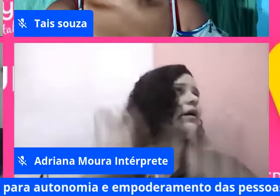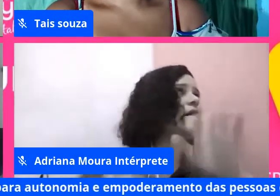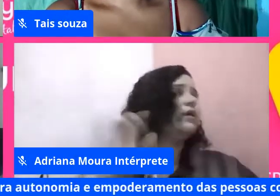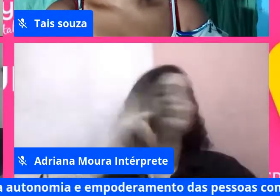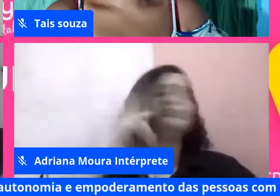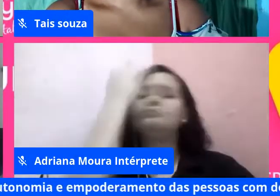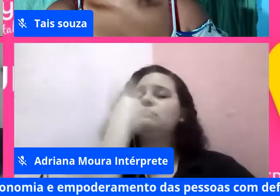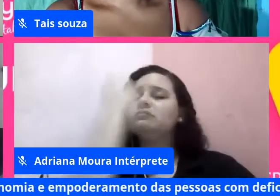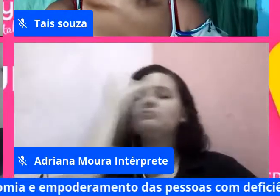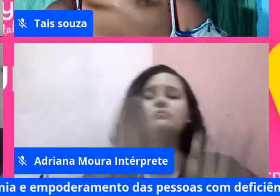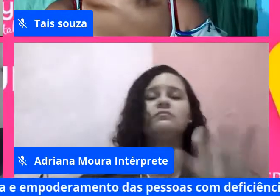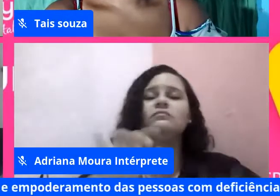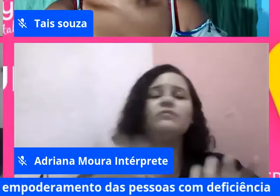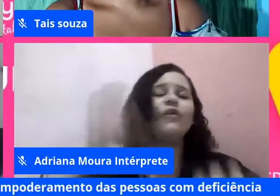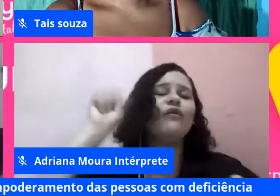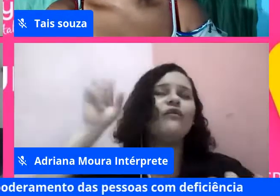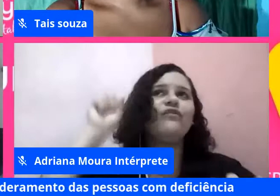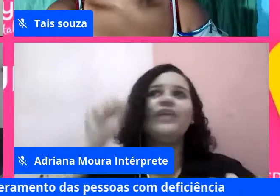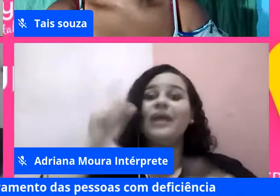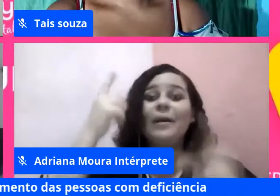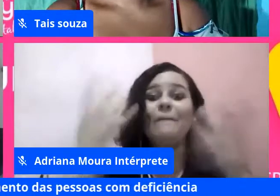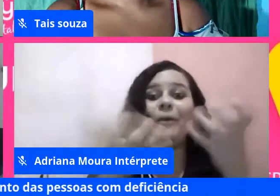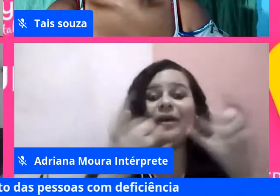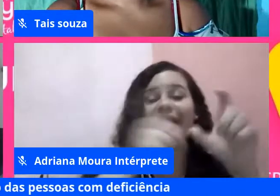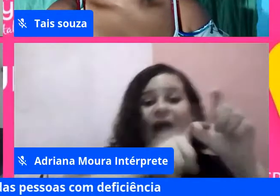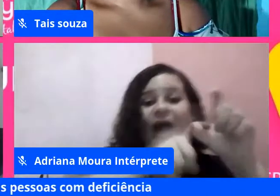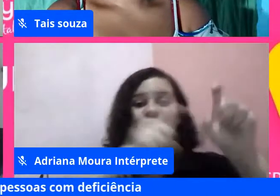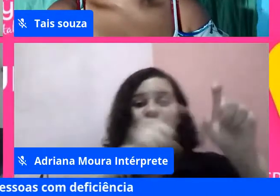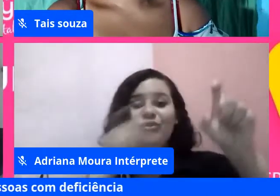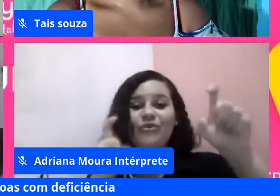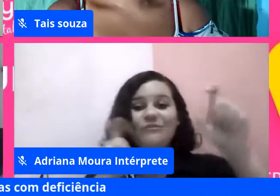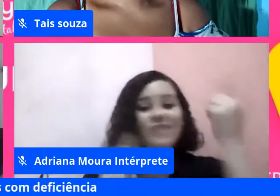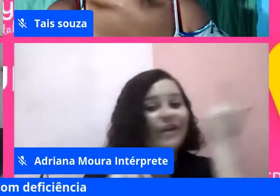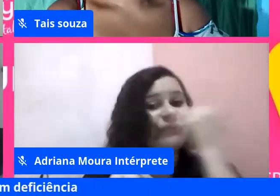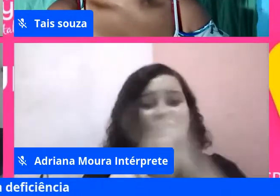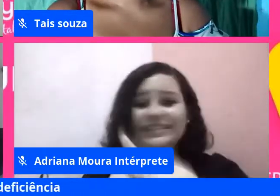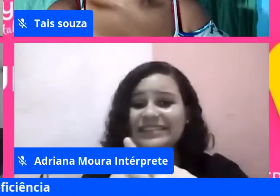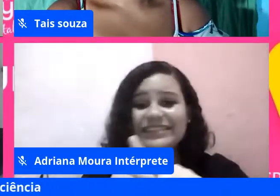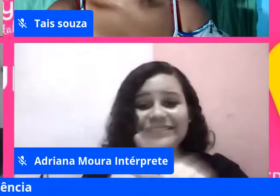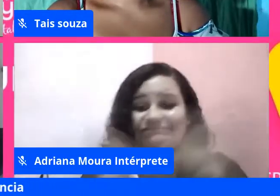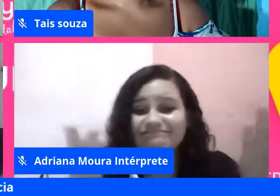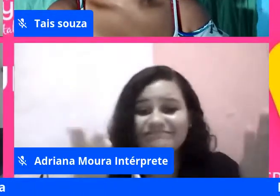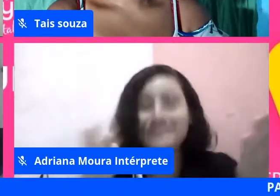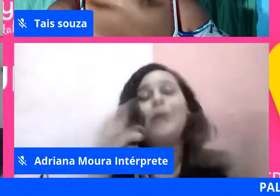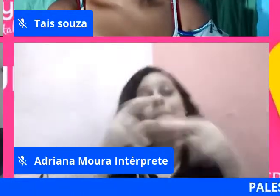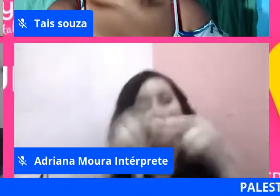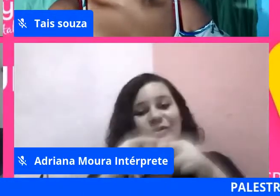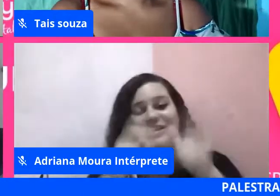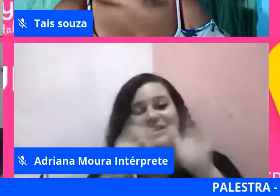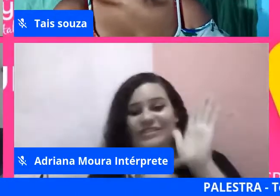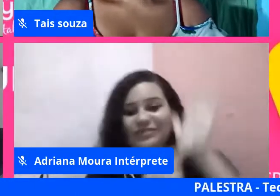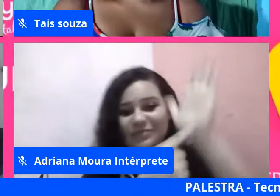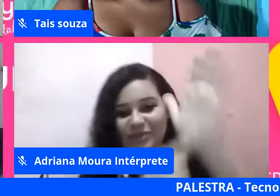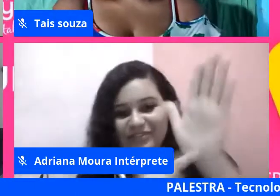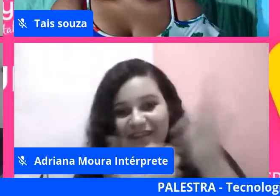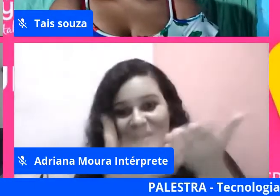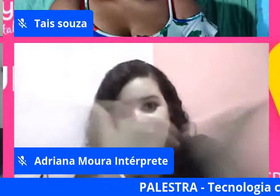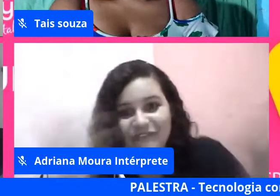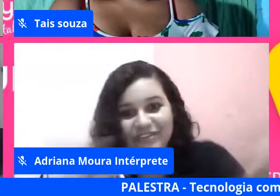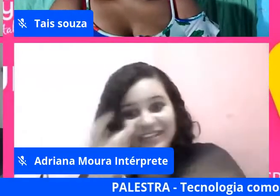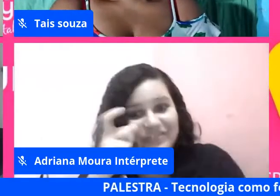é exatamente para dar autonomia para as pessoas. Então, por isso que a gente fez questão de trazer para aqui hoje, não